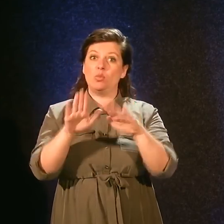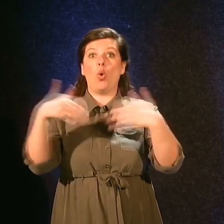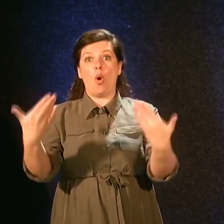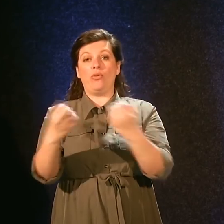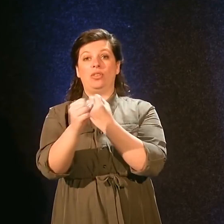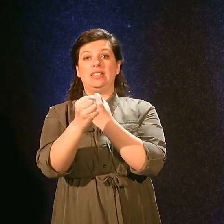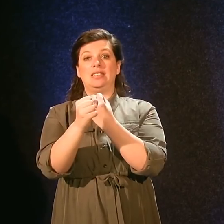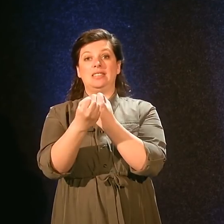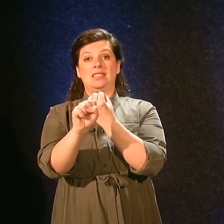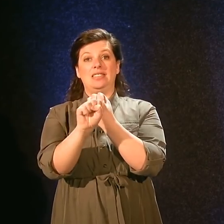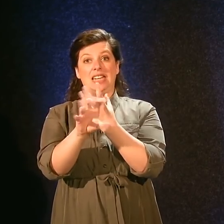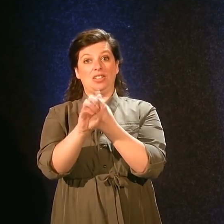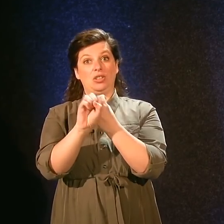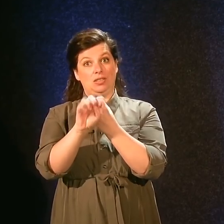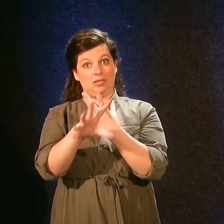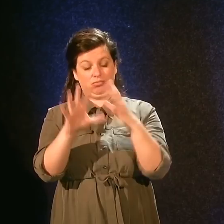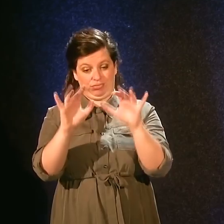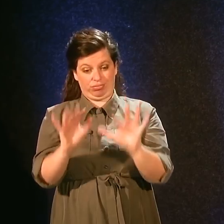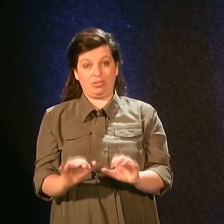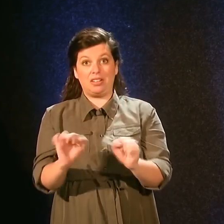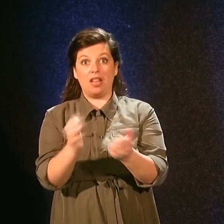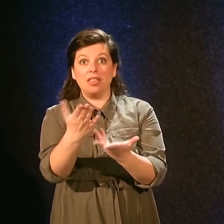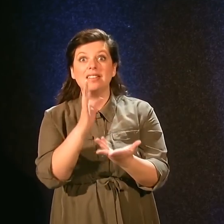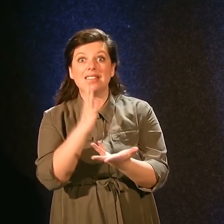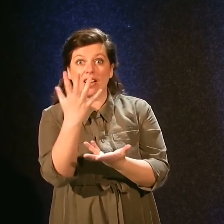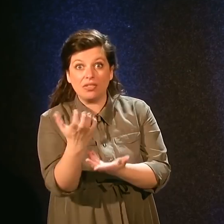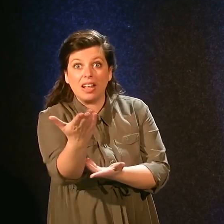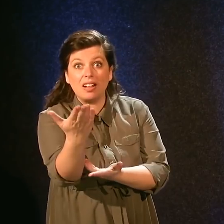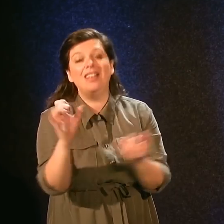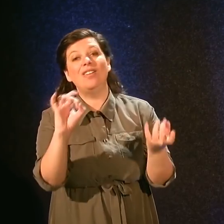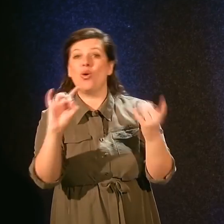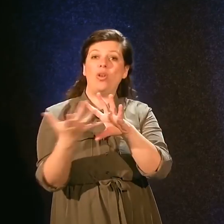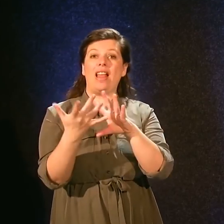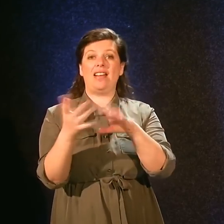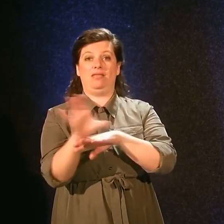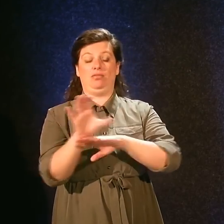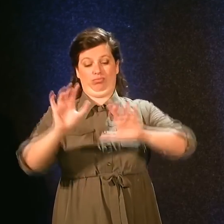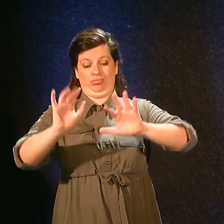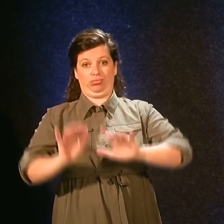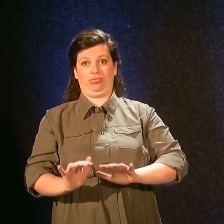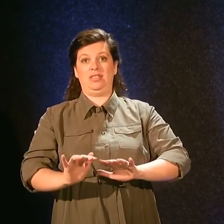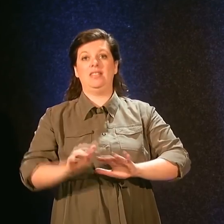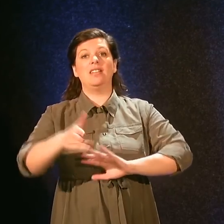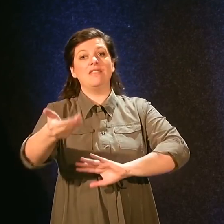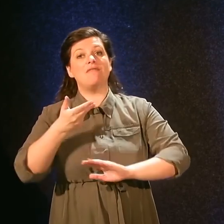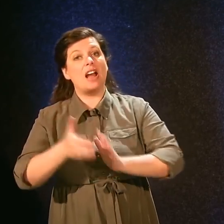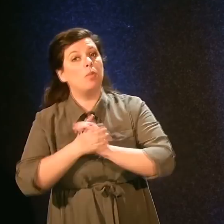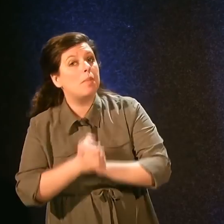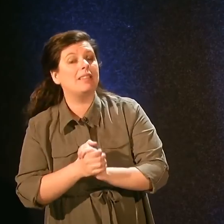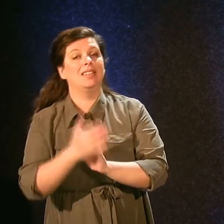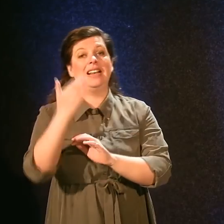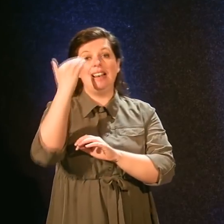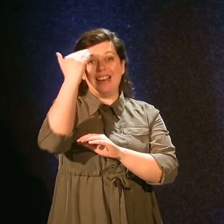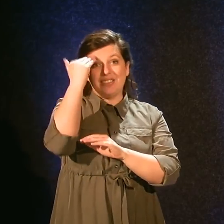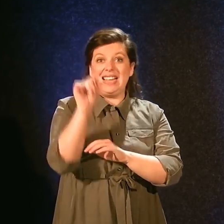via de website. Als je dat wil, kom online en stel die vraag. Vraag om gebed. Laat even weten dat je